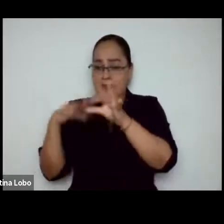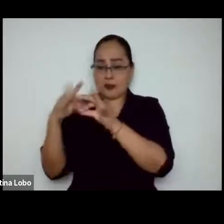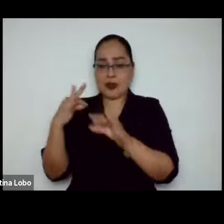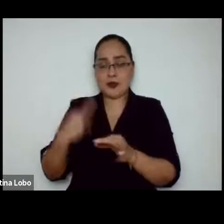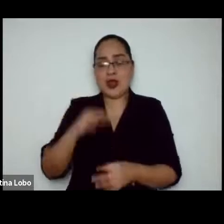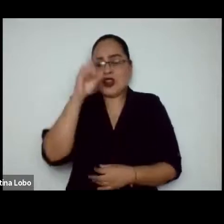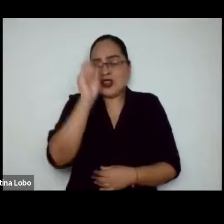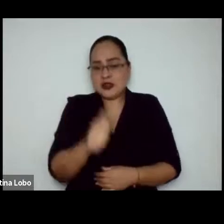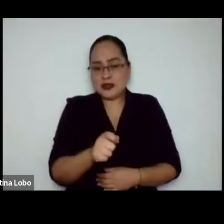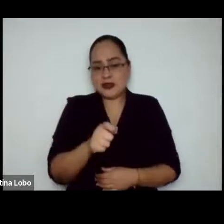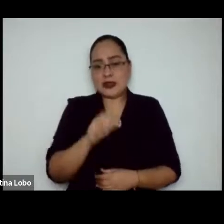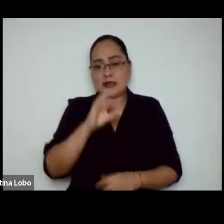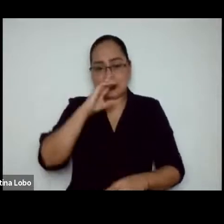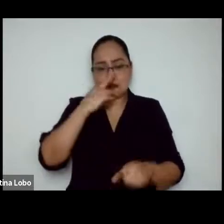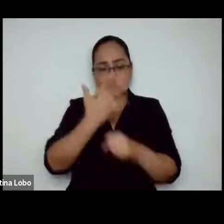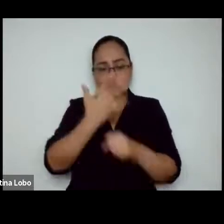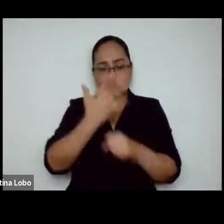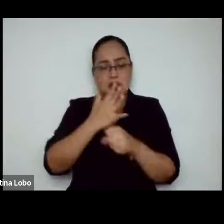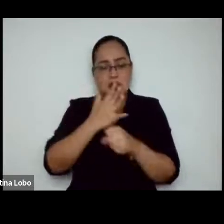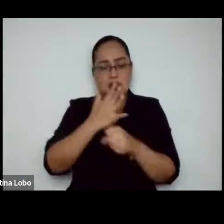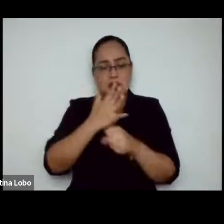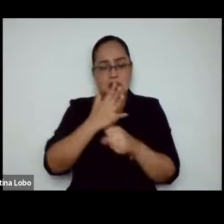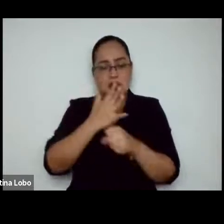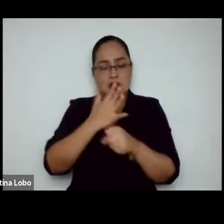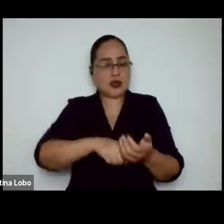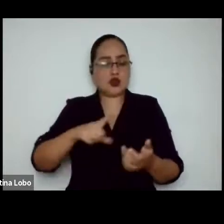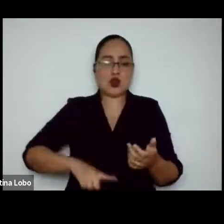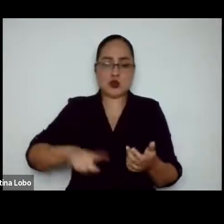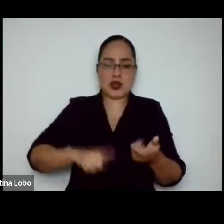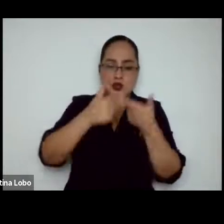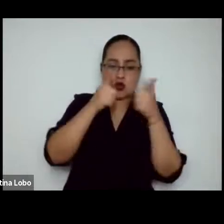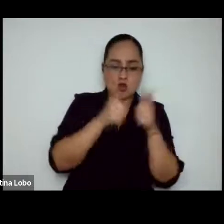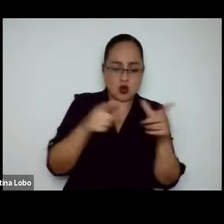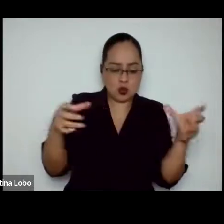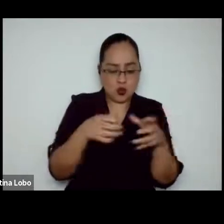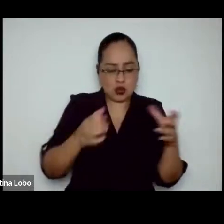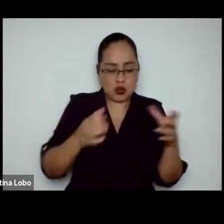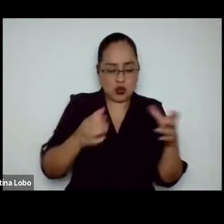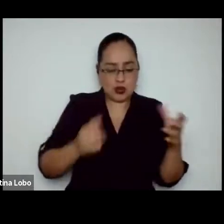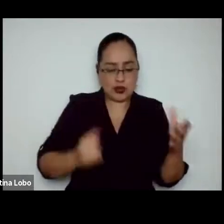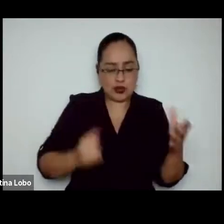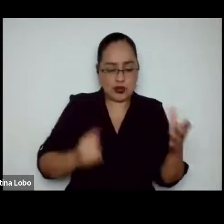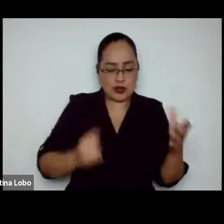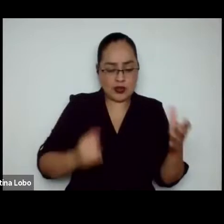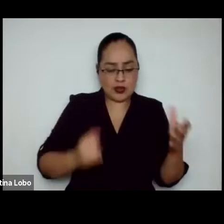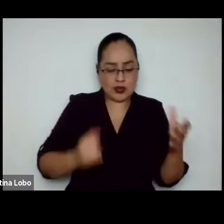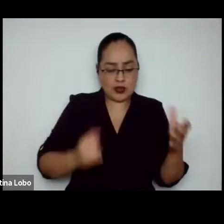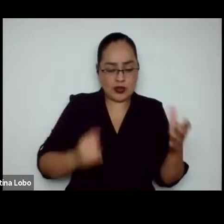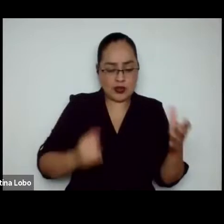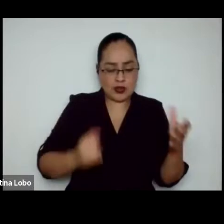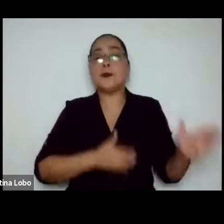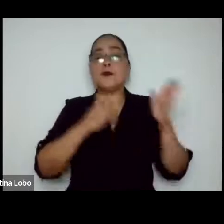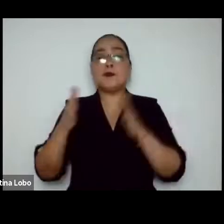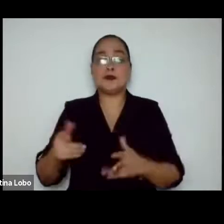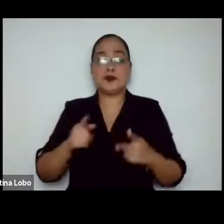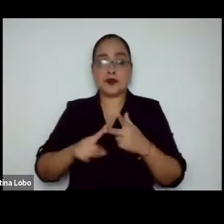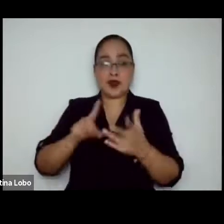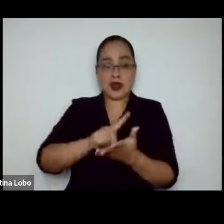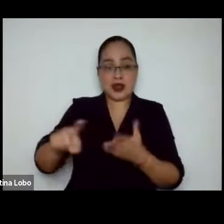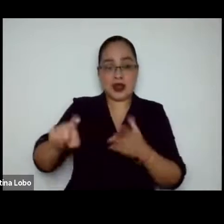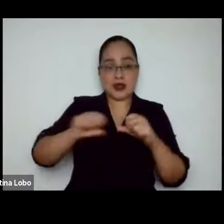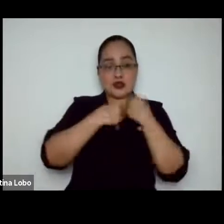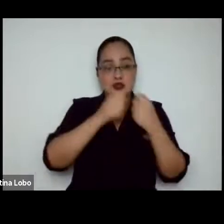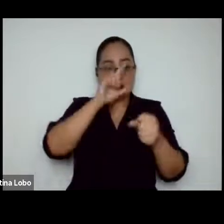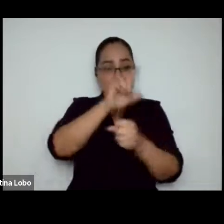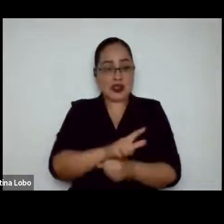función de autogobierno colectivo. Pero también están, ya mencionaba, los derechos sociales que surgieron en la